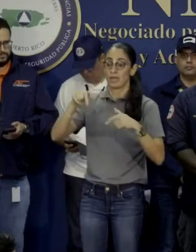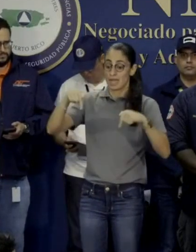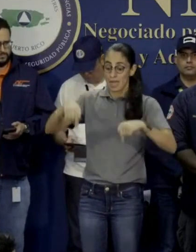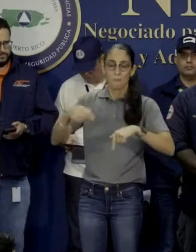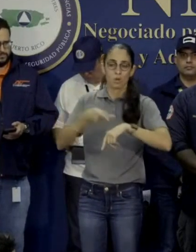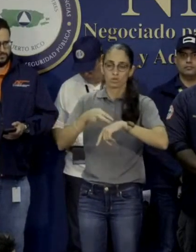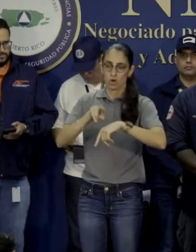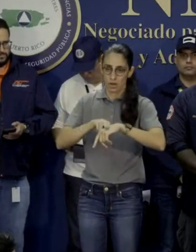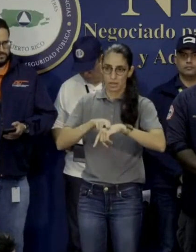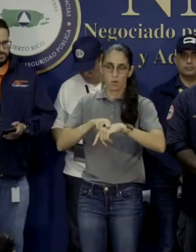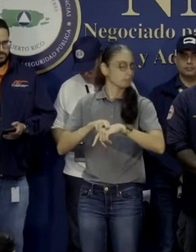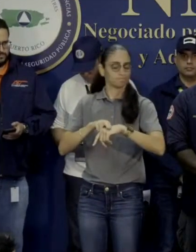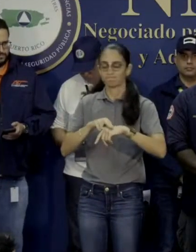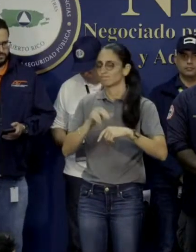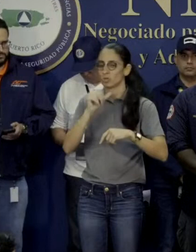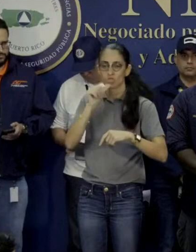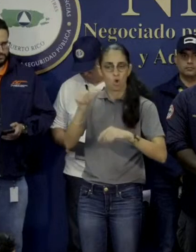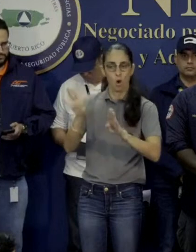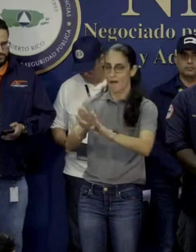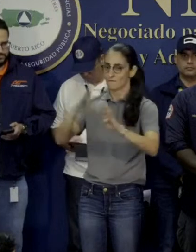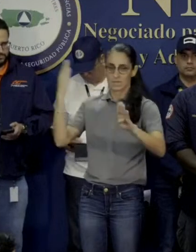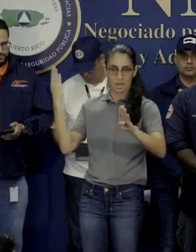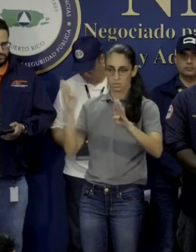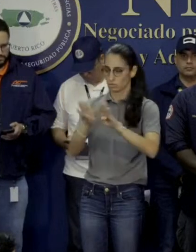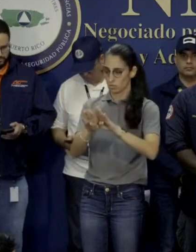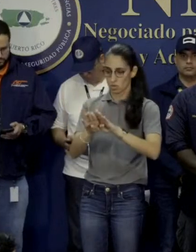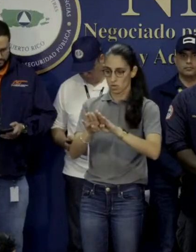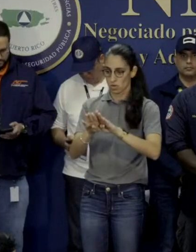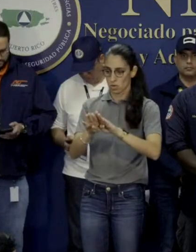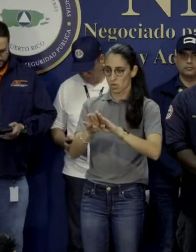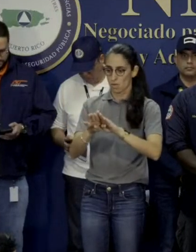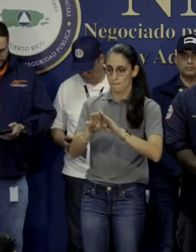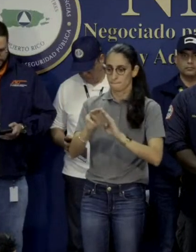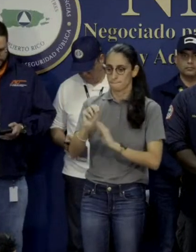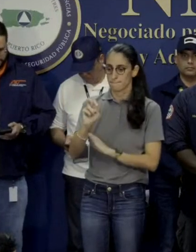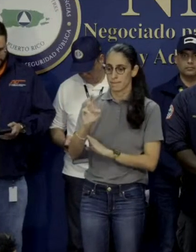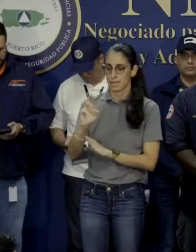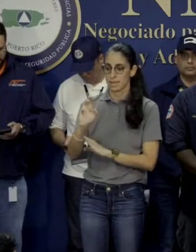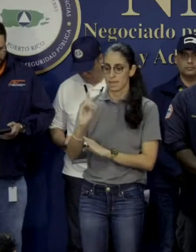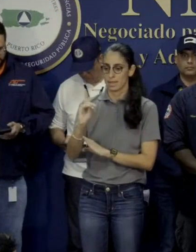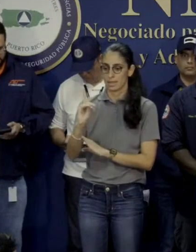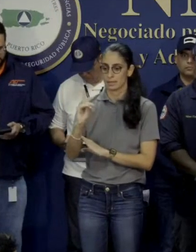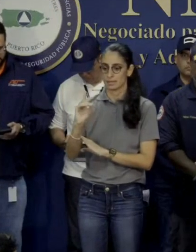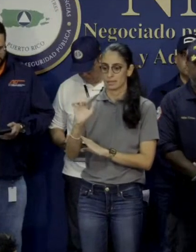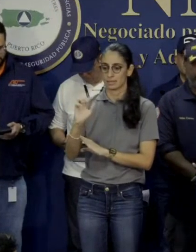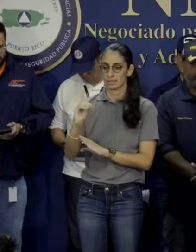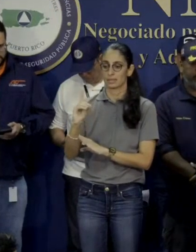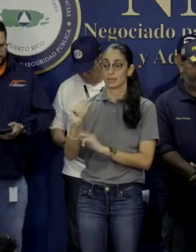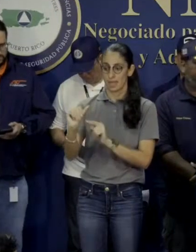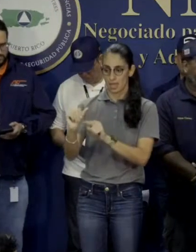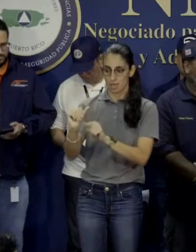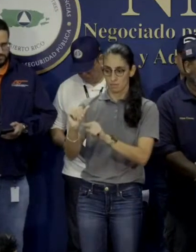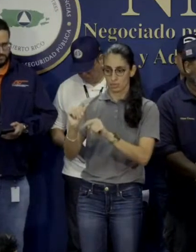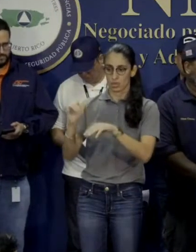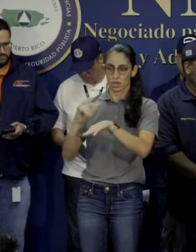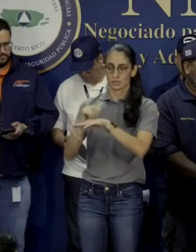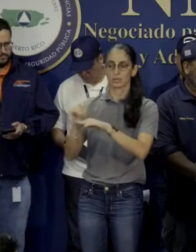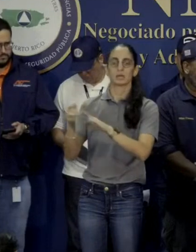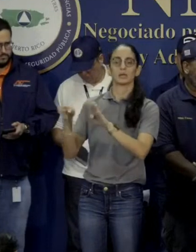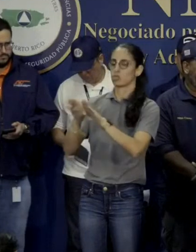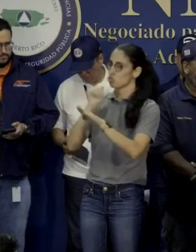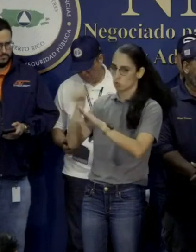al momento que no está abierto. Culebra al momento no va a abrir tampoco, pero los demás ya están abriendo, ya están recibiendo vuelos o